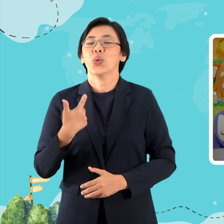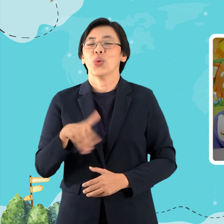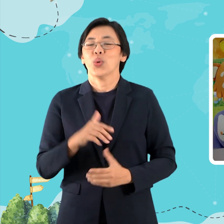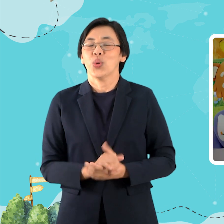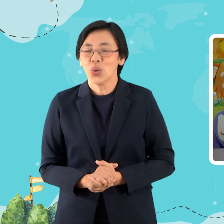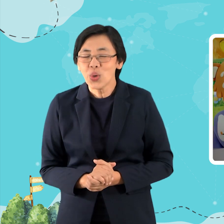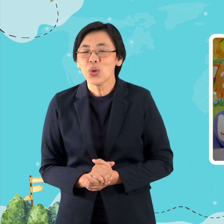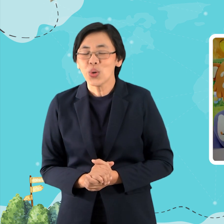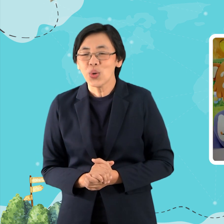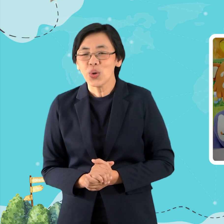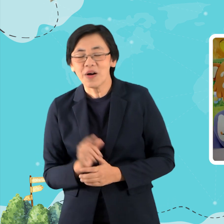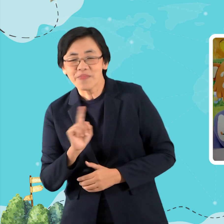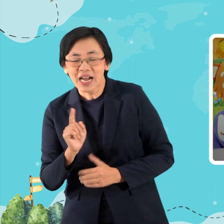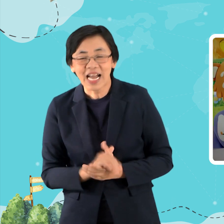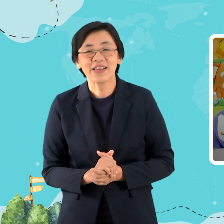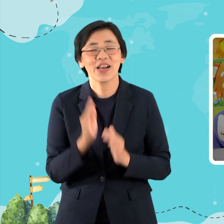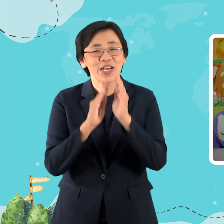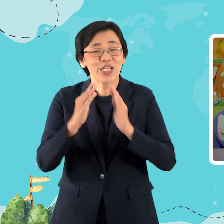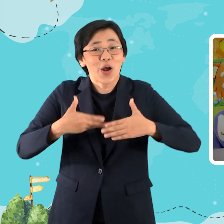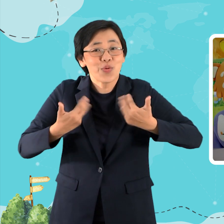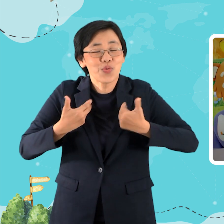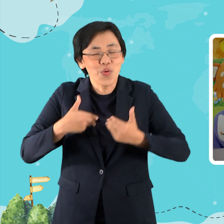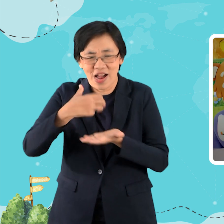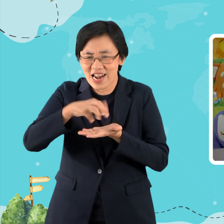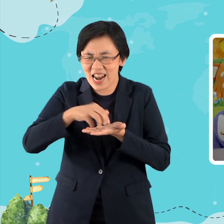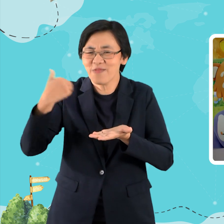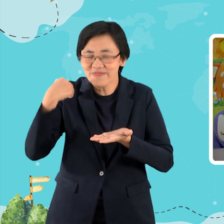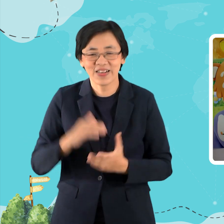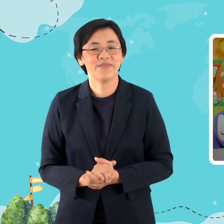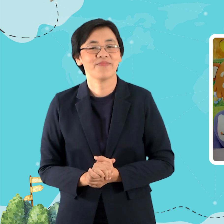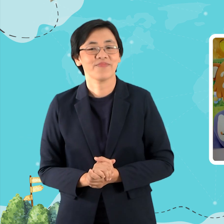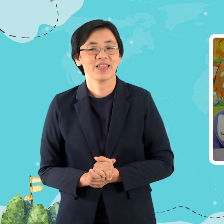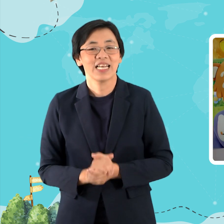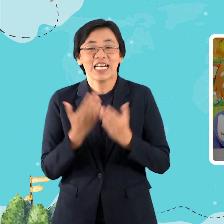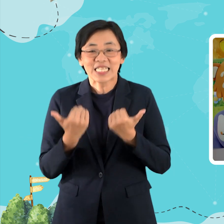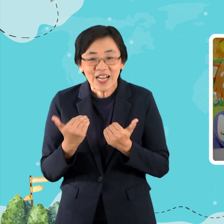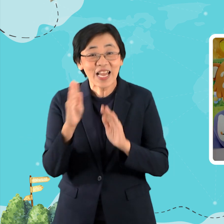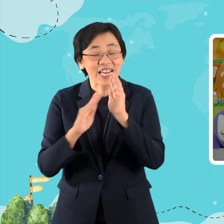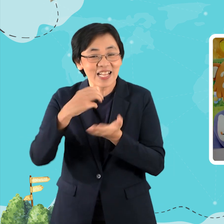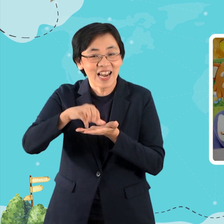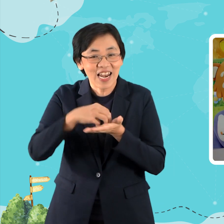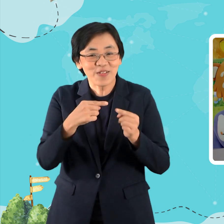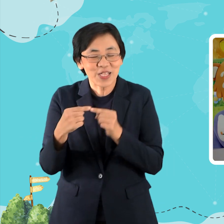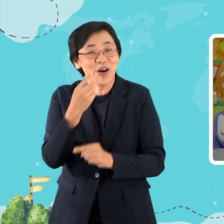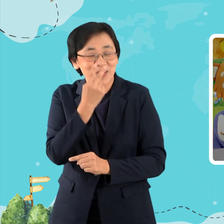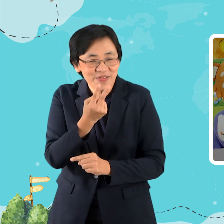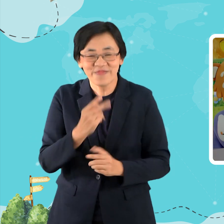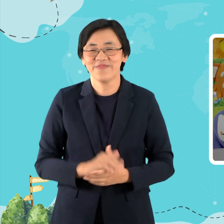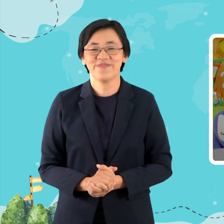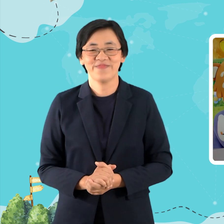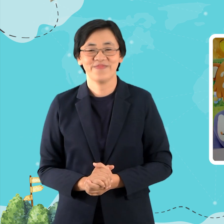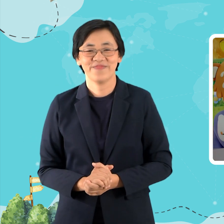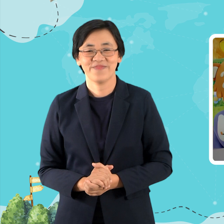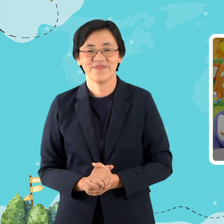โอ้โหน้องๆครับที่ต้นนะจ๊ะยังมีนิทานสนุกให้ชมอีกเยอะเลยนะจ๊ะ โหยถ้าอย่างนั้นแล้วก็ไปชมกันเลยครับ ไปเลยจ้